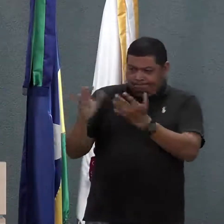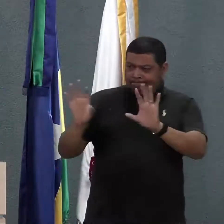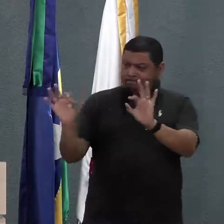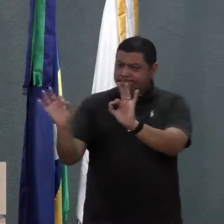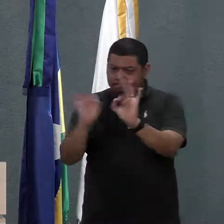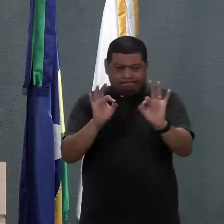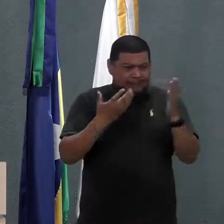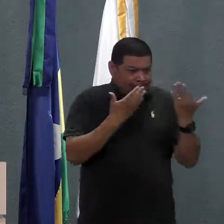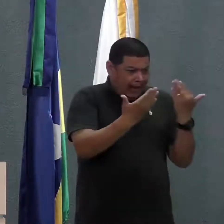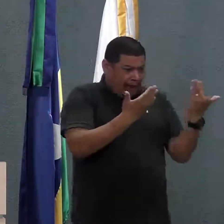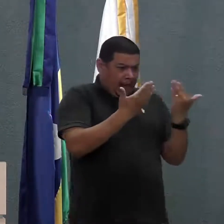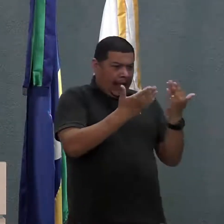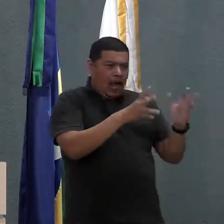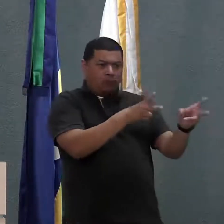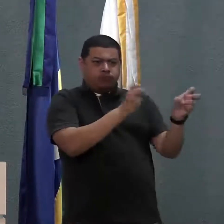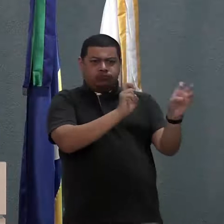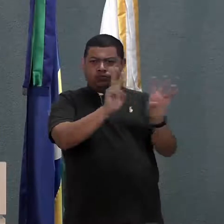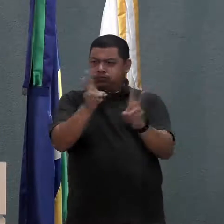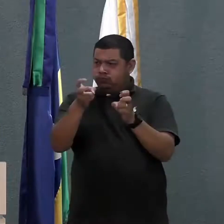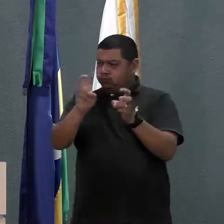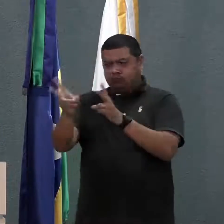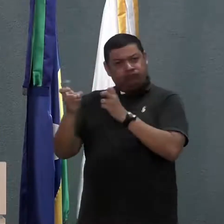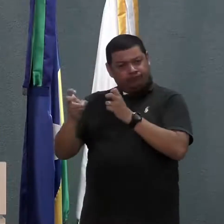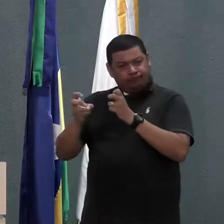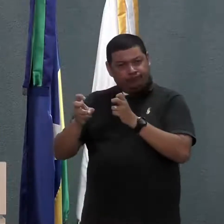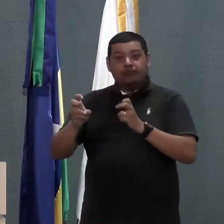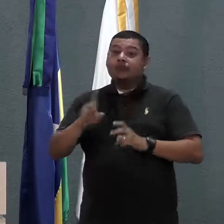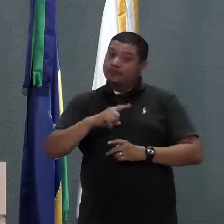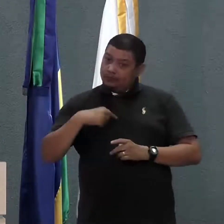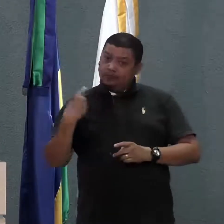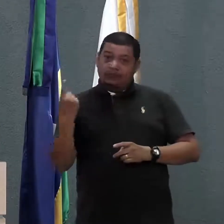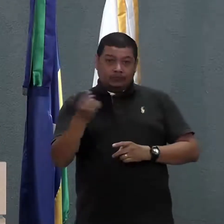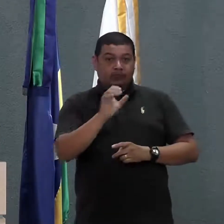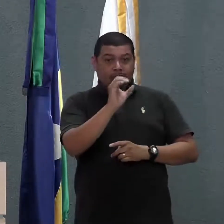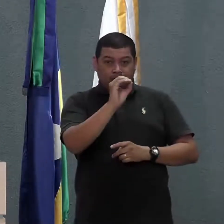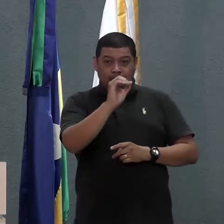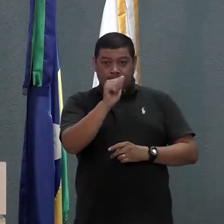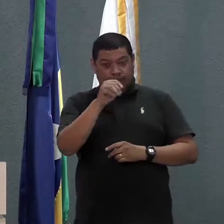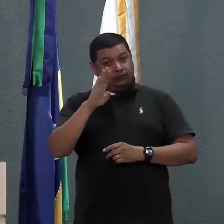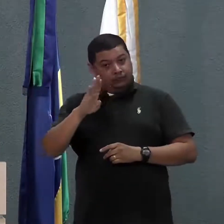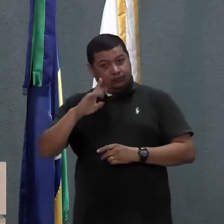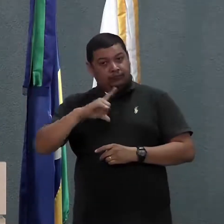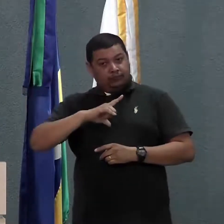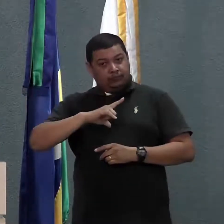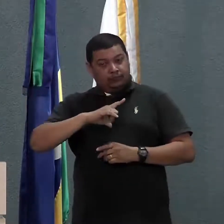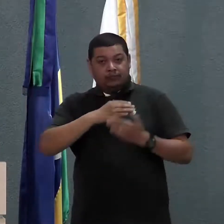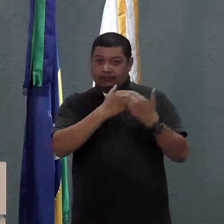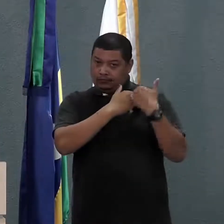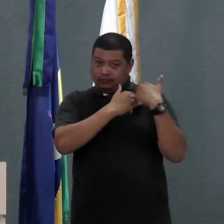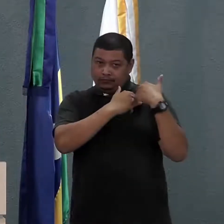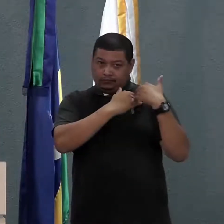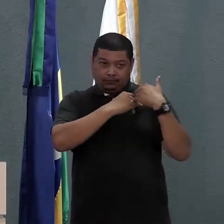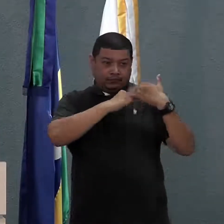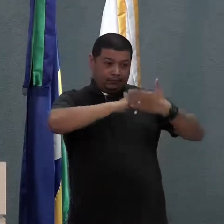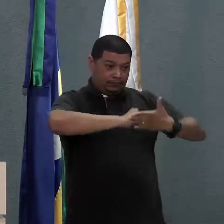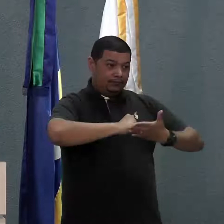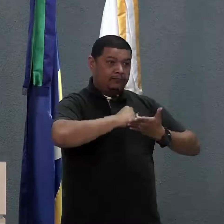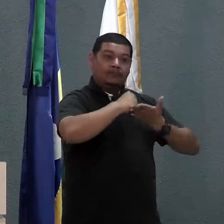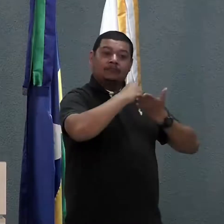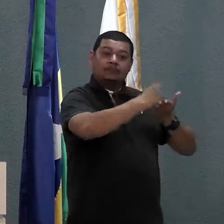lembrar que a OAB não tem apenas um papel corporativo de defesa da classe, mas principalmente um